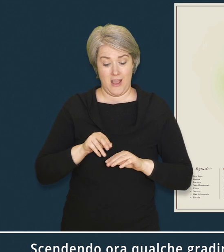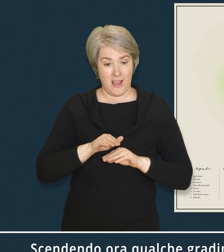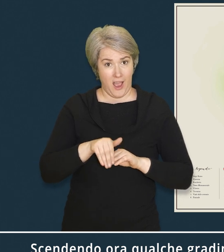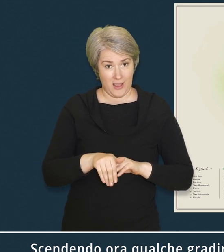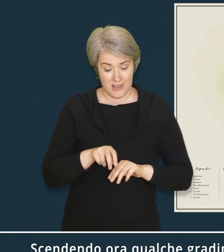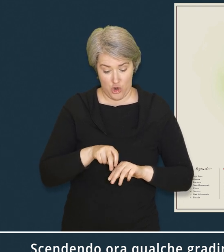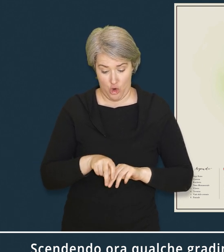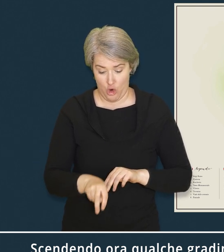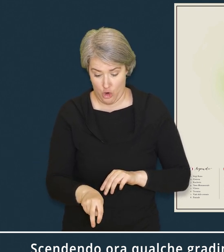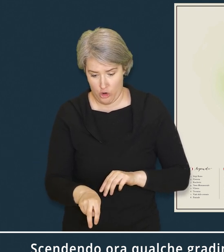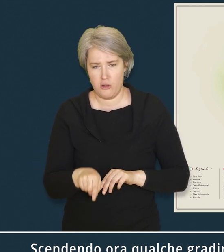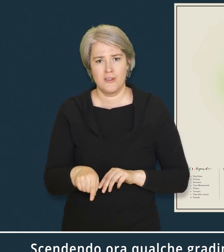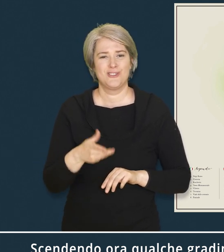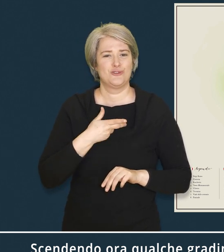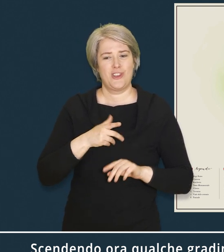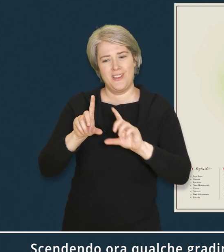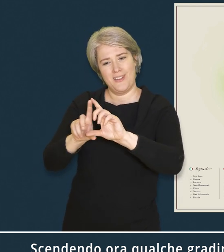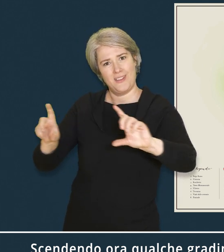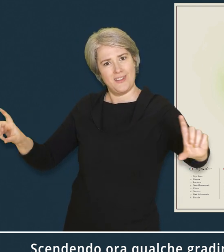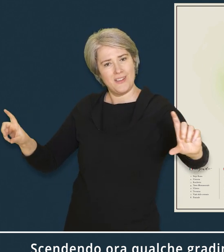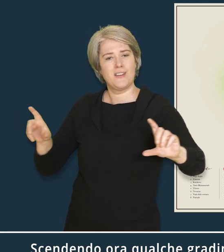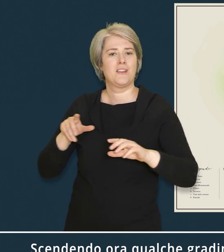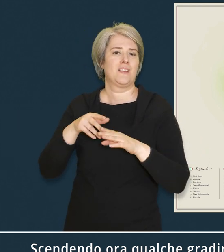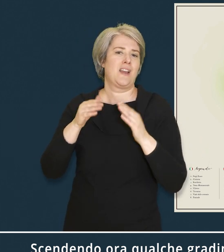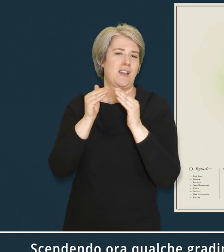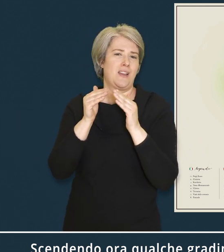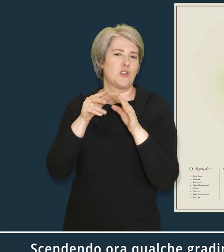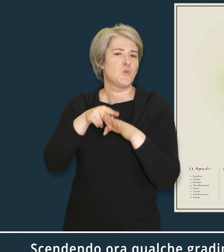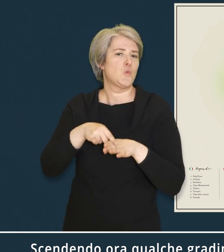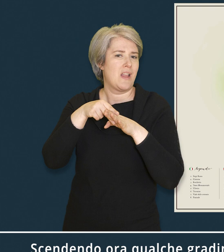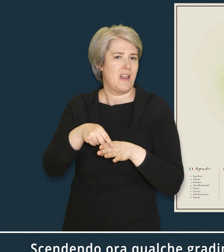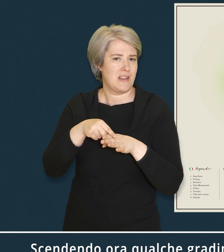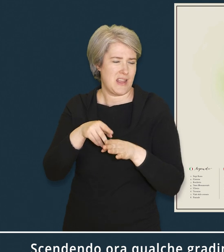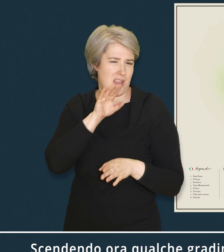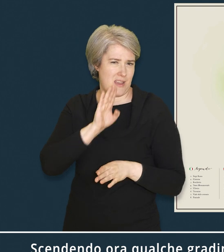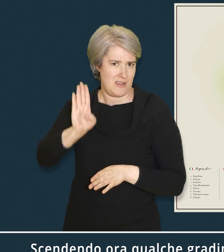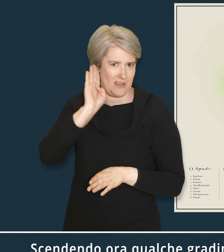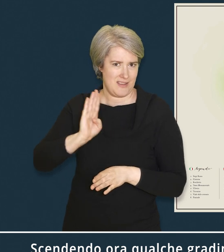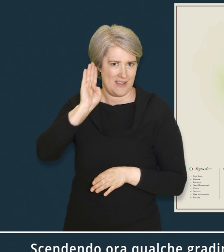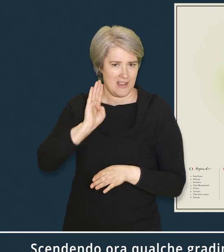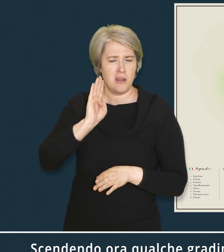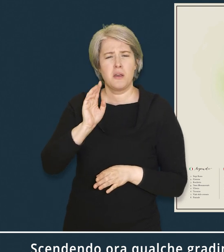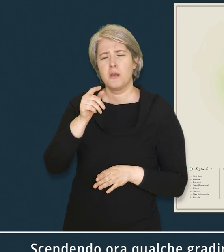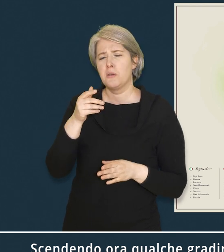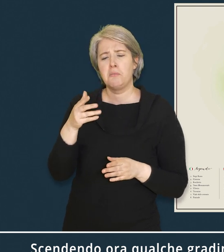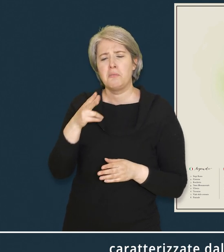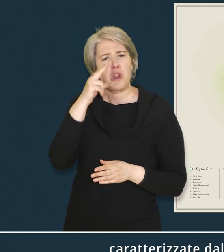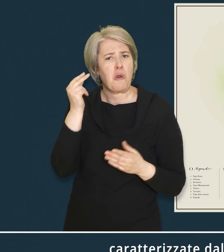Scendendo ora qualche gradino, ti troverai di fronte all'edificio che ospitava le antiche scuderie della